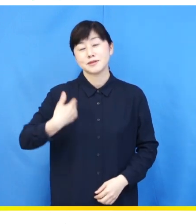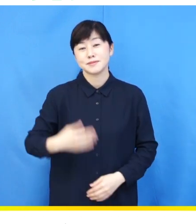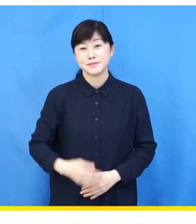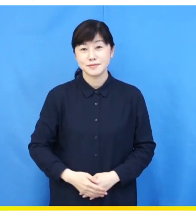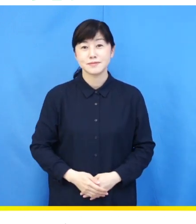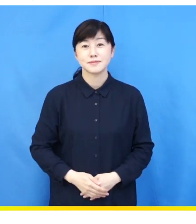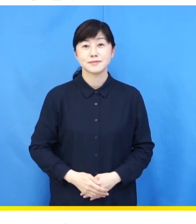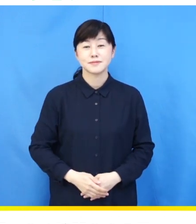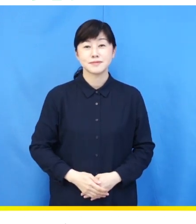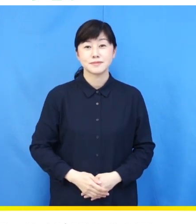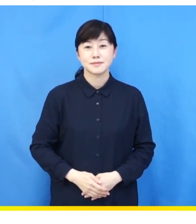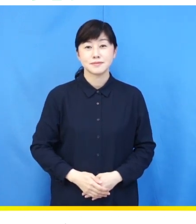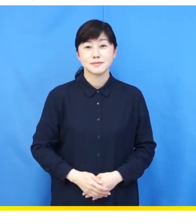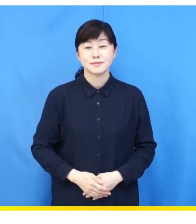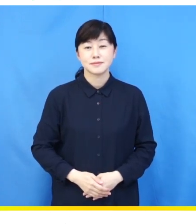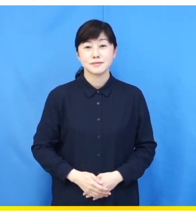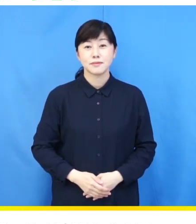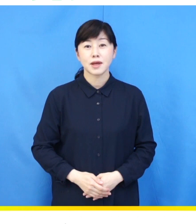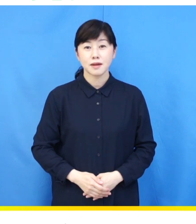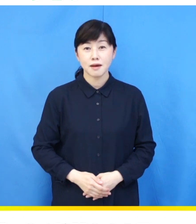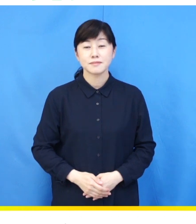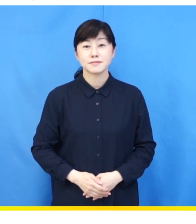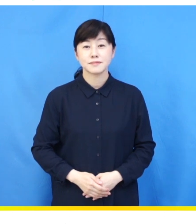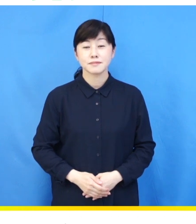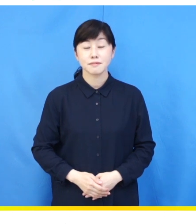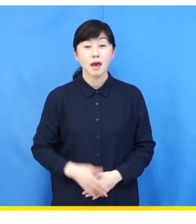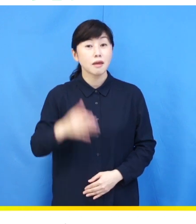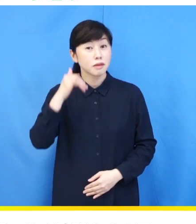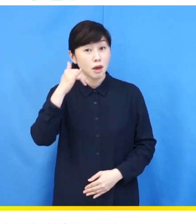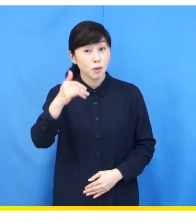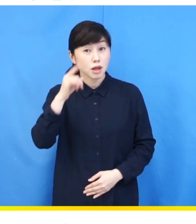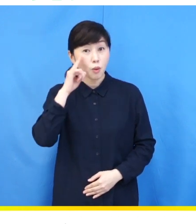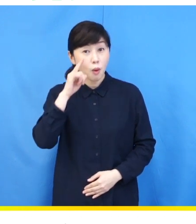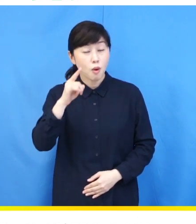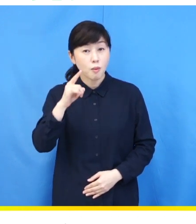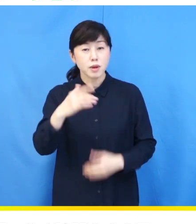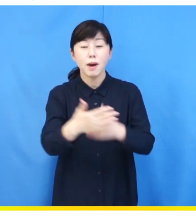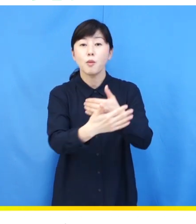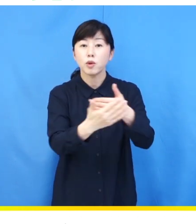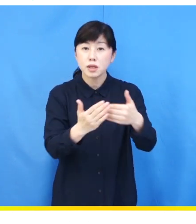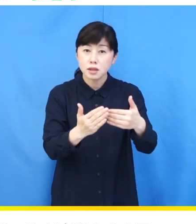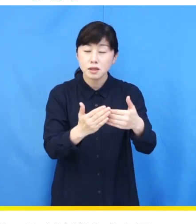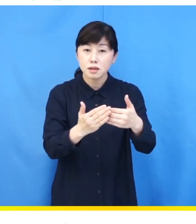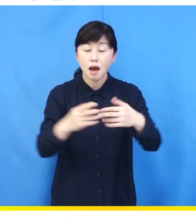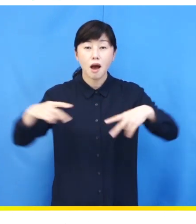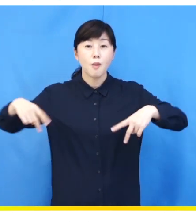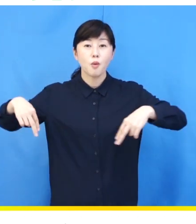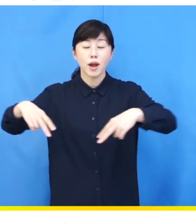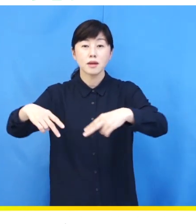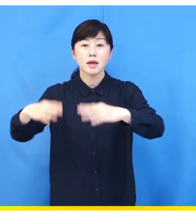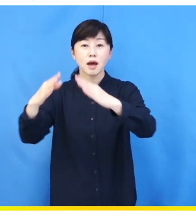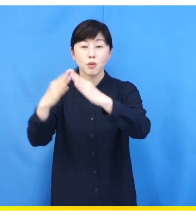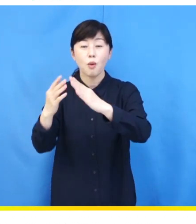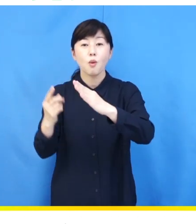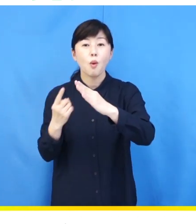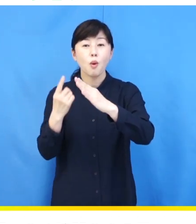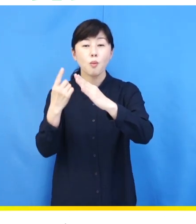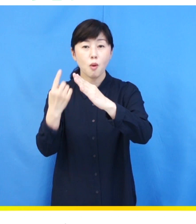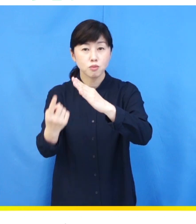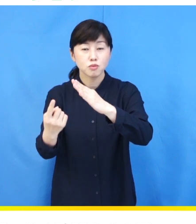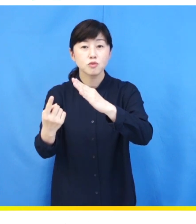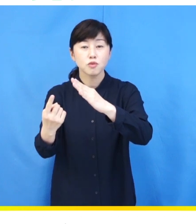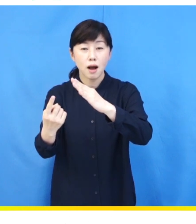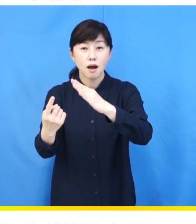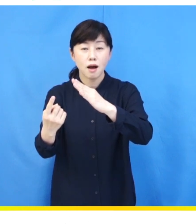ですなお電話での見守りやボランティアによる訪問援助は